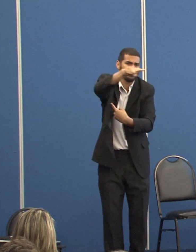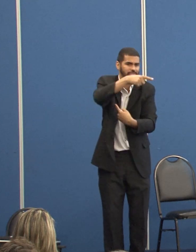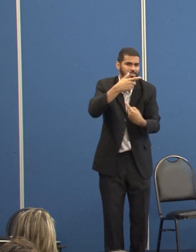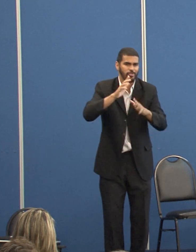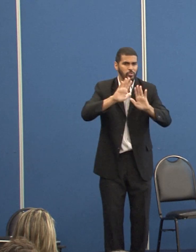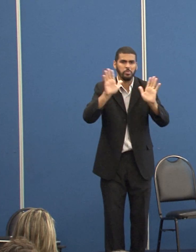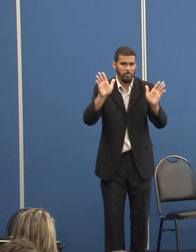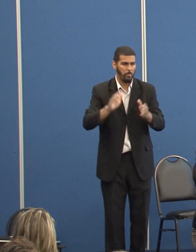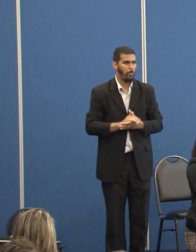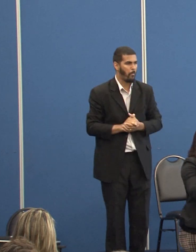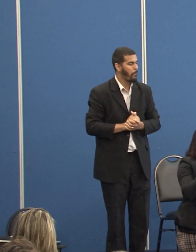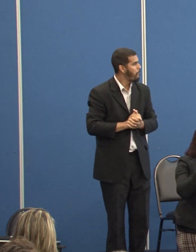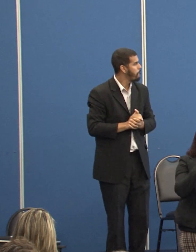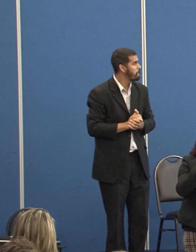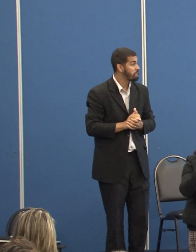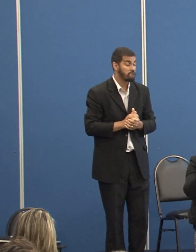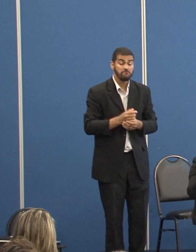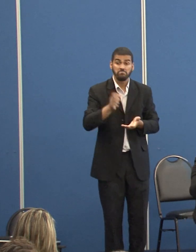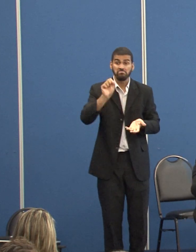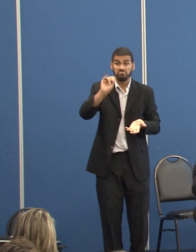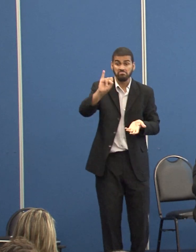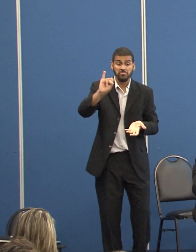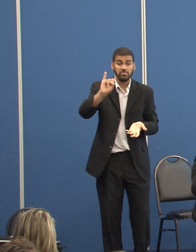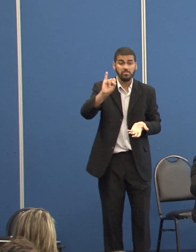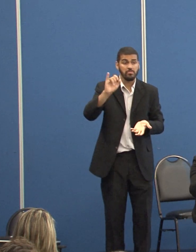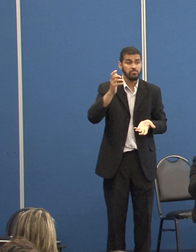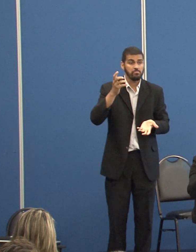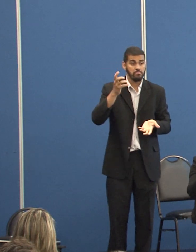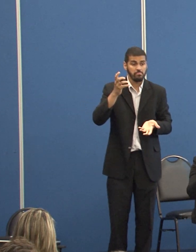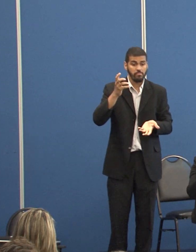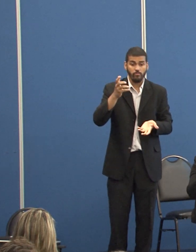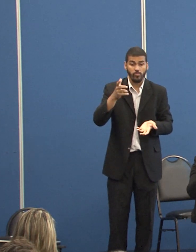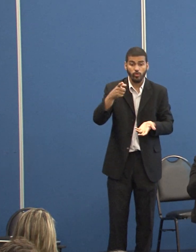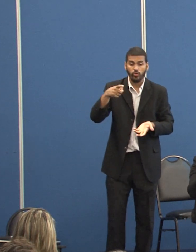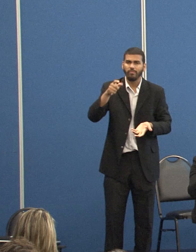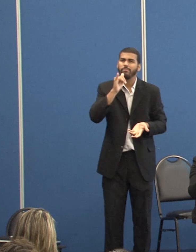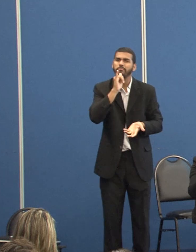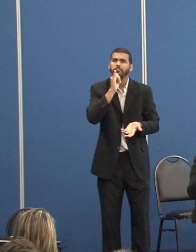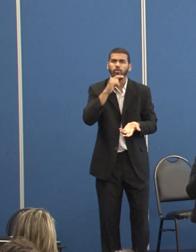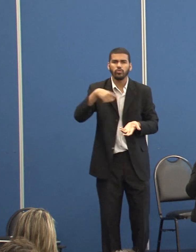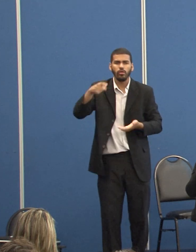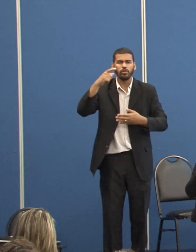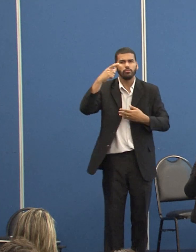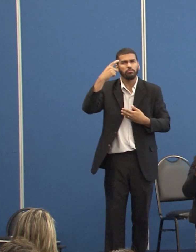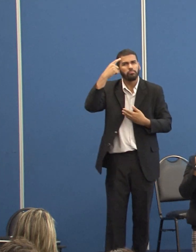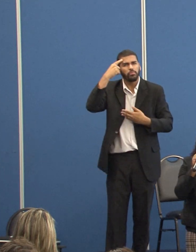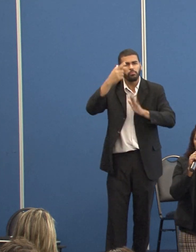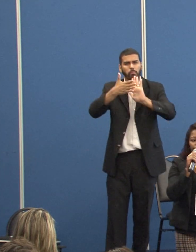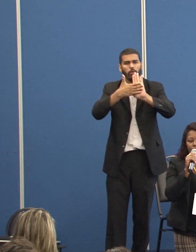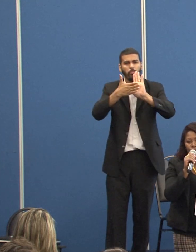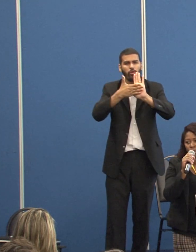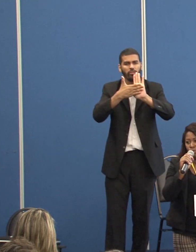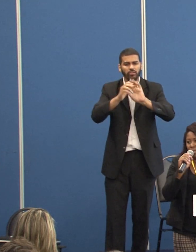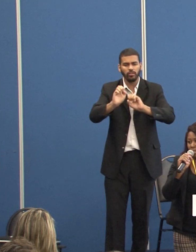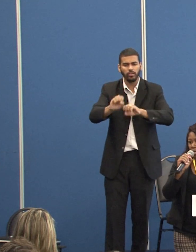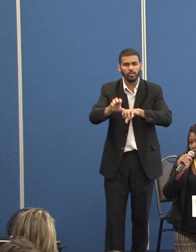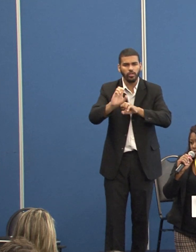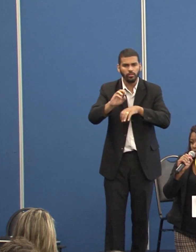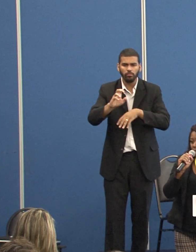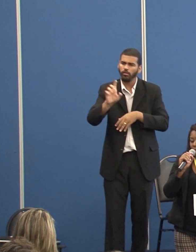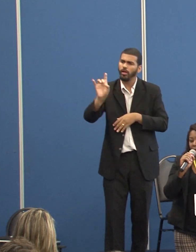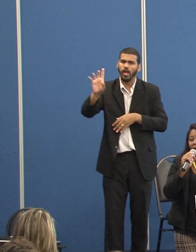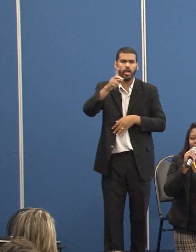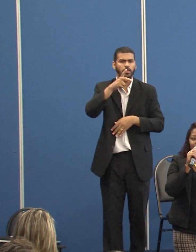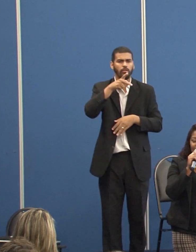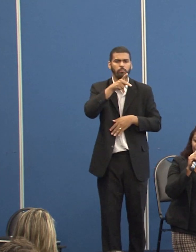vocês. Quando nós recebemos o material ou pensamos numa proposta de ensino, isso é muito pessoal do